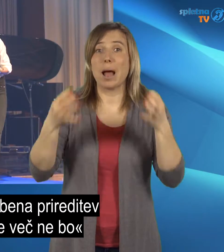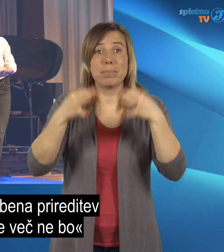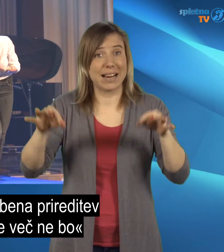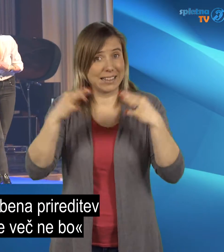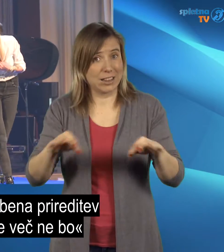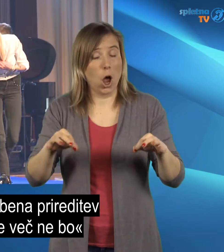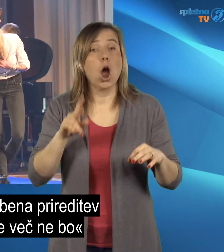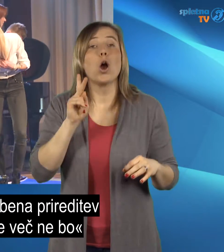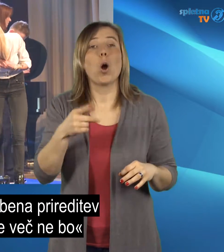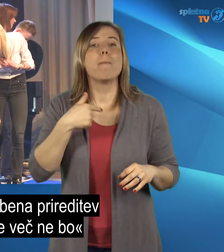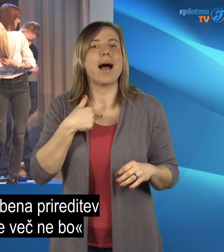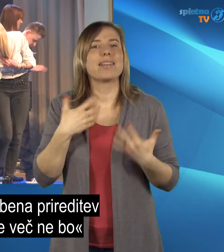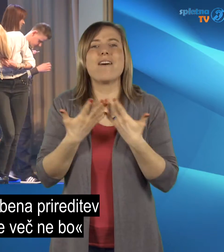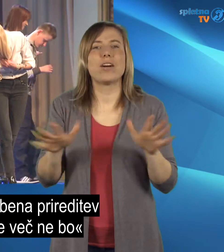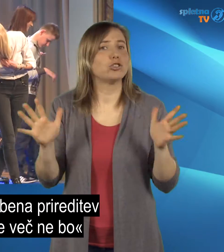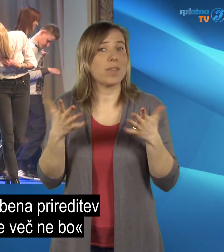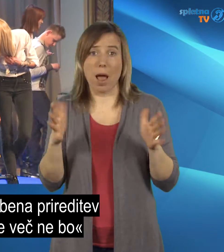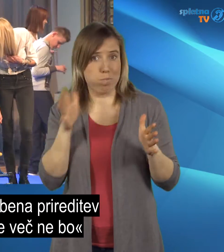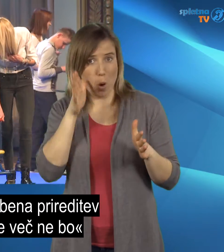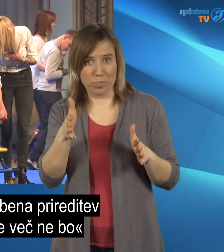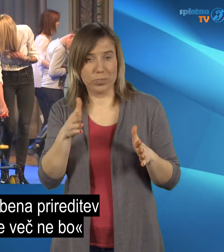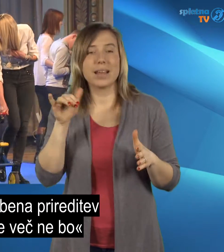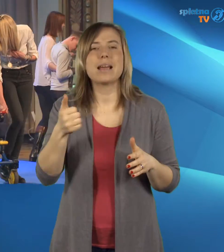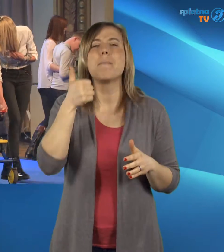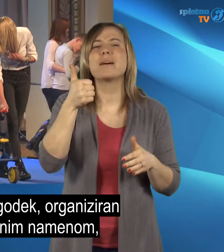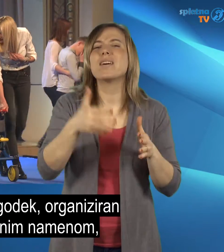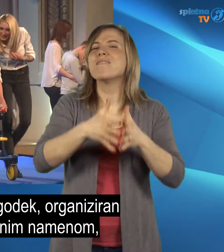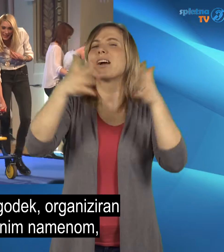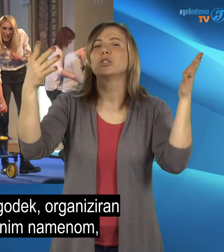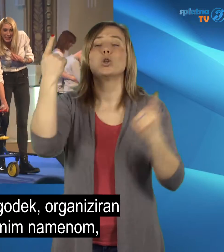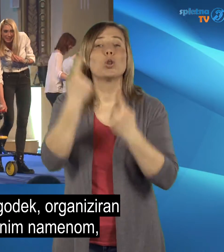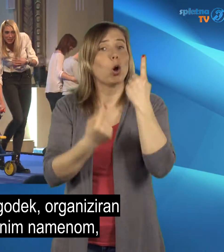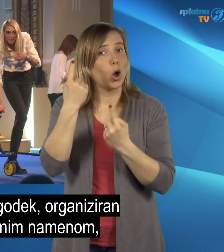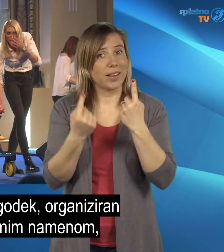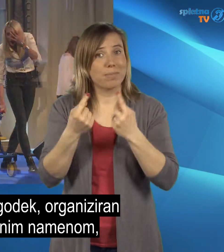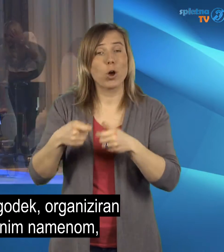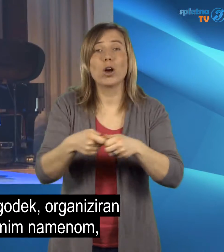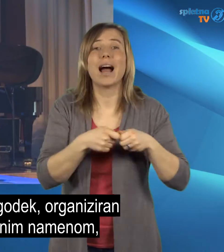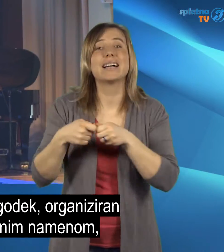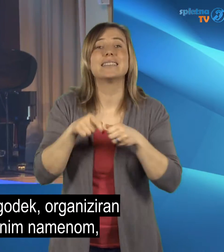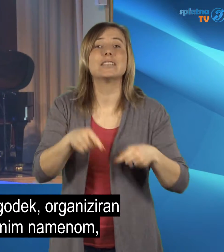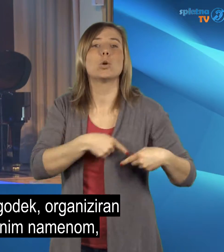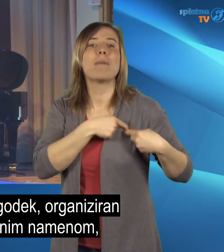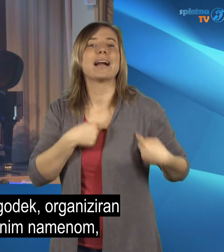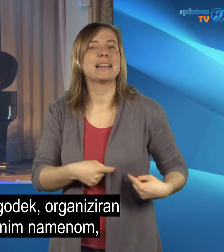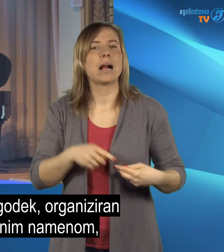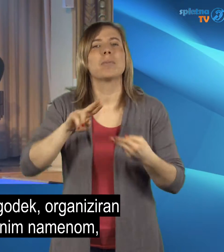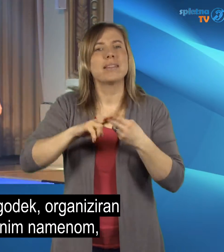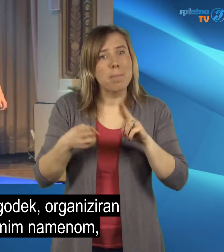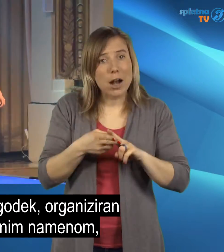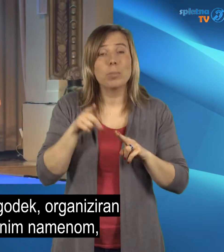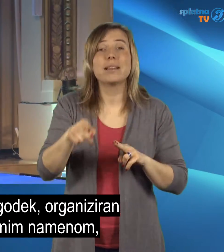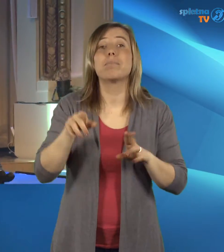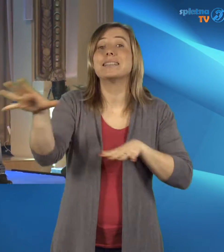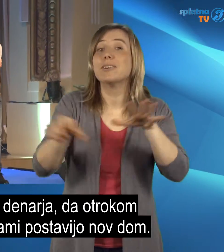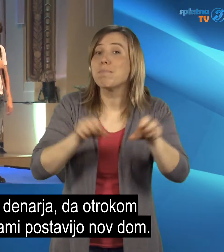Modno-glasbena prireditev Ko mene več ne bo je prvi večji dogodek organiziran s humanitarnim namenom, da bi zbrali dovolj